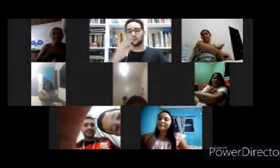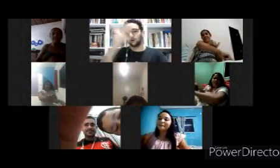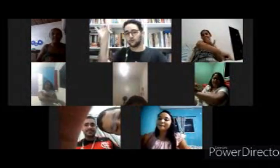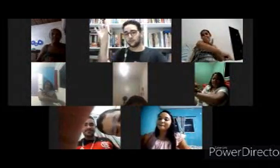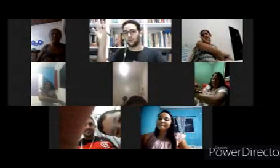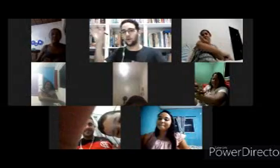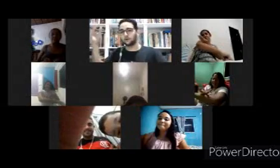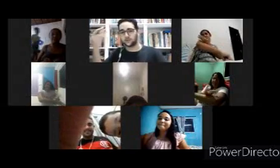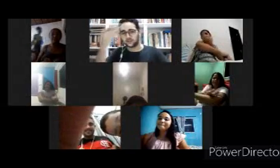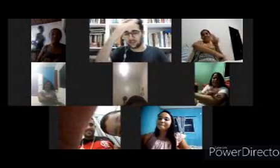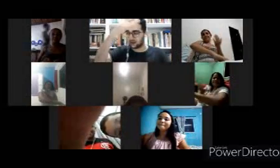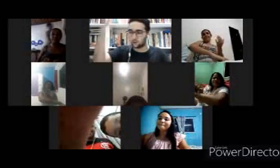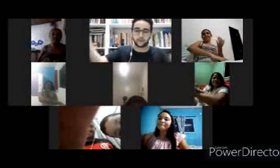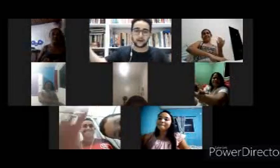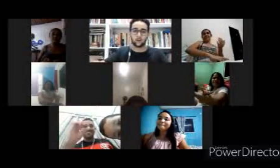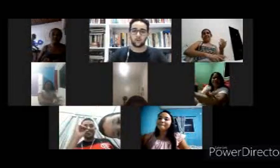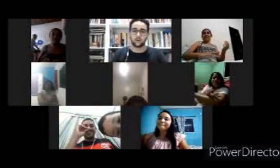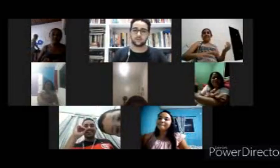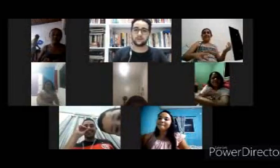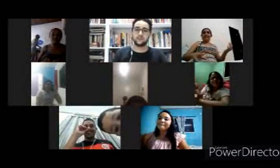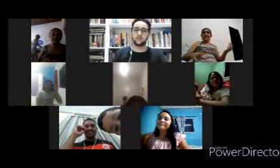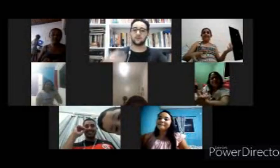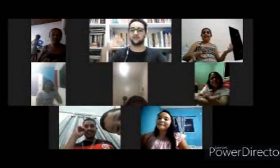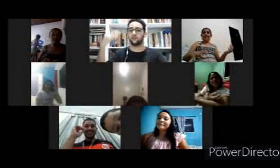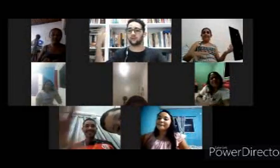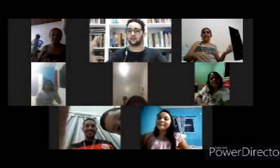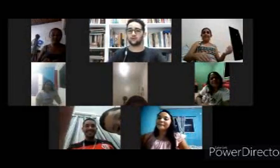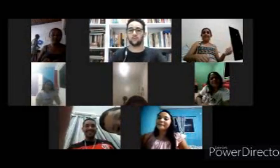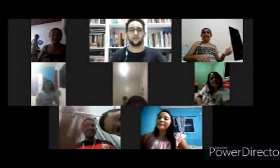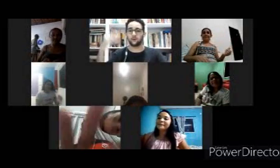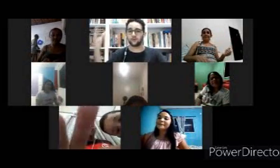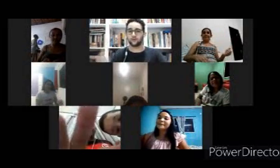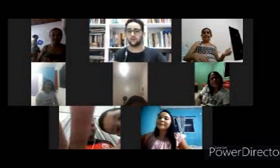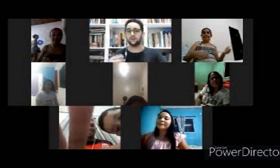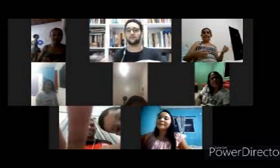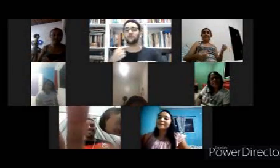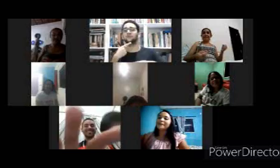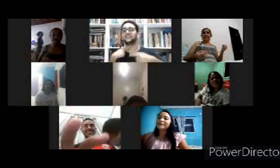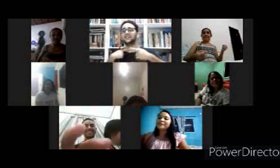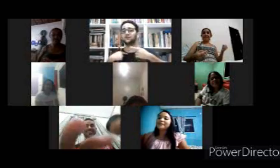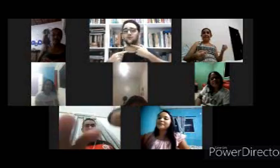Mudou de foco, disse, irei comprar alguma coisa para mim. Começou a ter vontade de comer, foi comprar uma comida, então ficou com desejo.